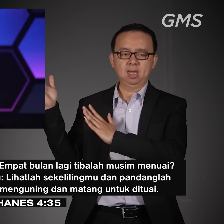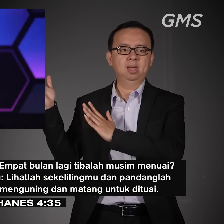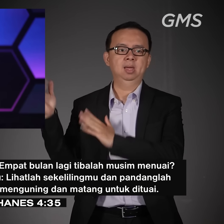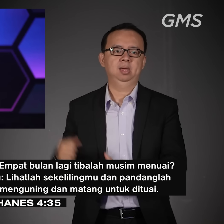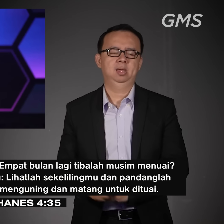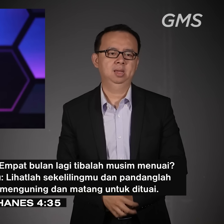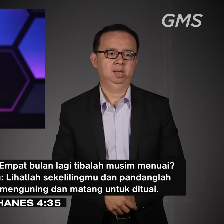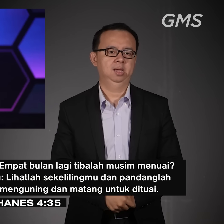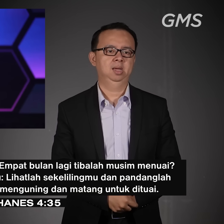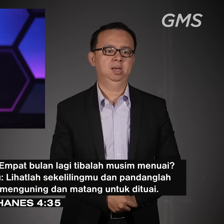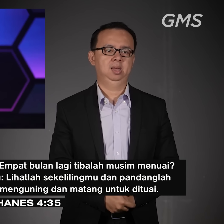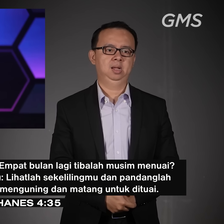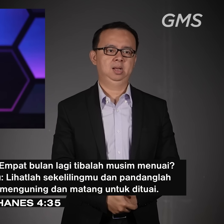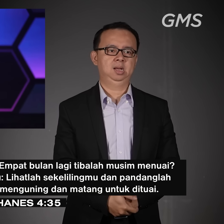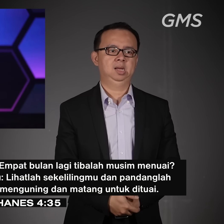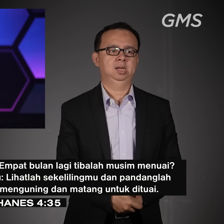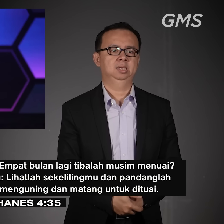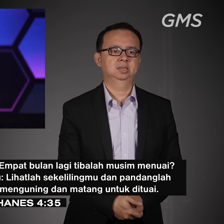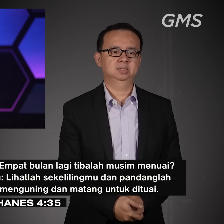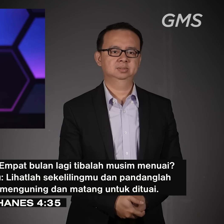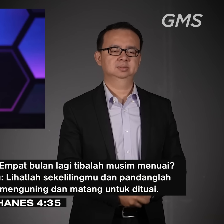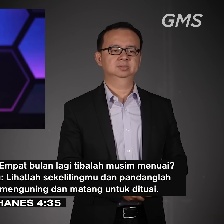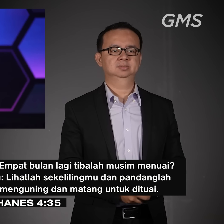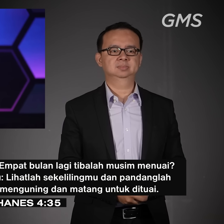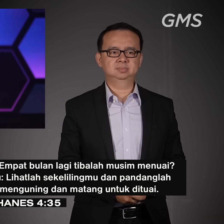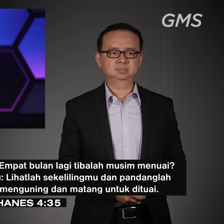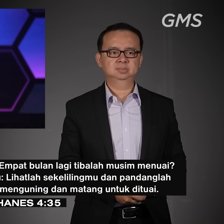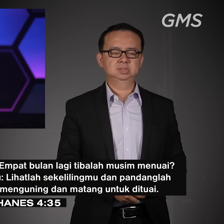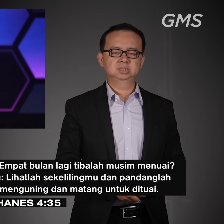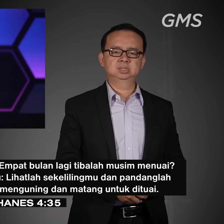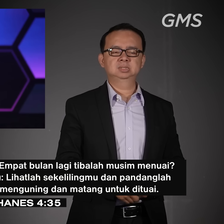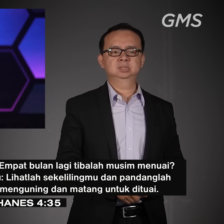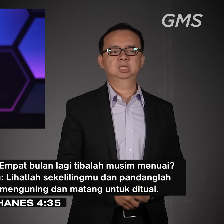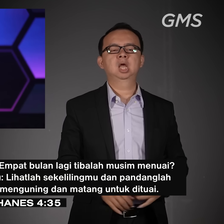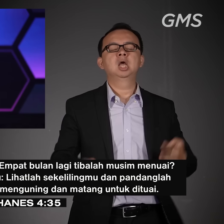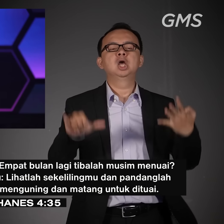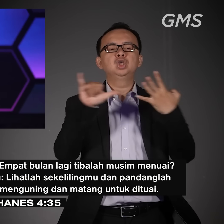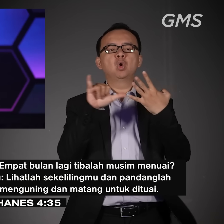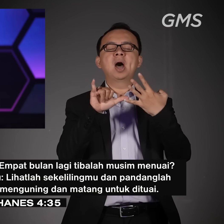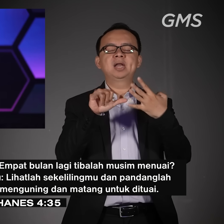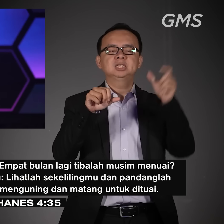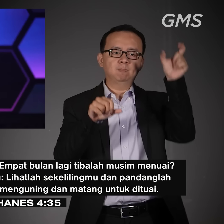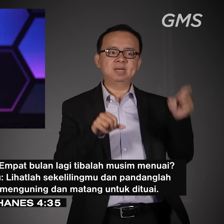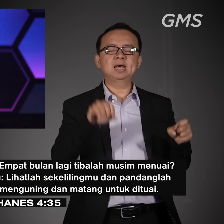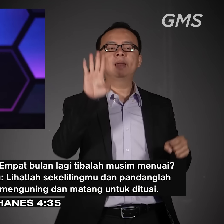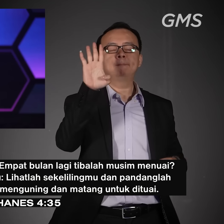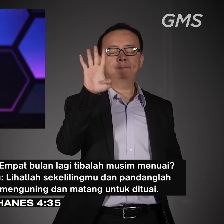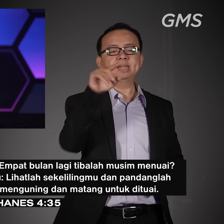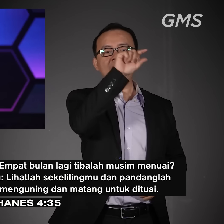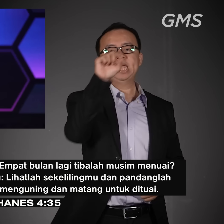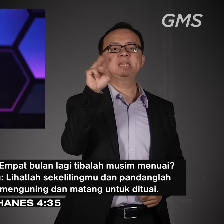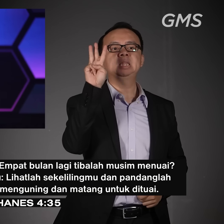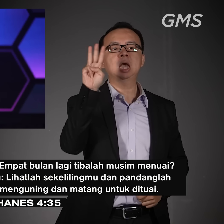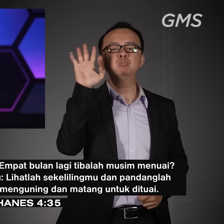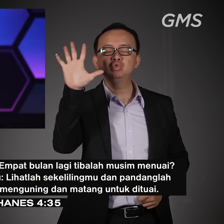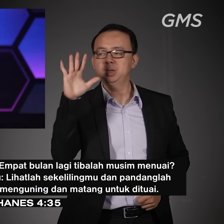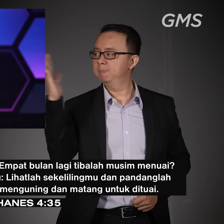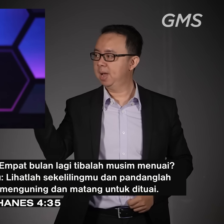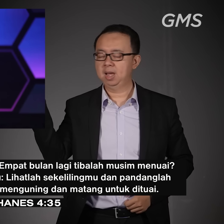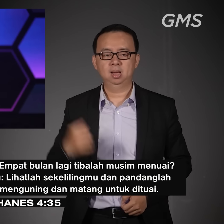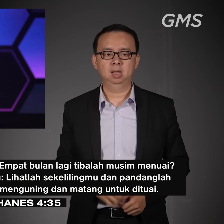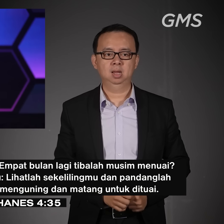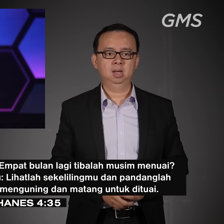kamu mengatakan 4 bulan lagi tibalah musim menuai. Tetapi aku berkata kepadamu, lihatlah sekelilingmu dan pandanglah ladang-ladang yang sudah menguning